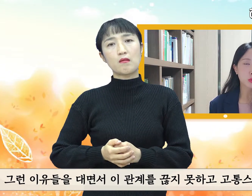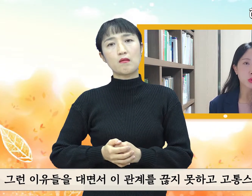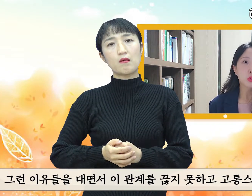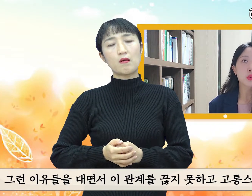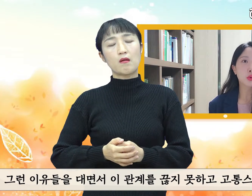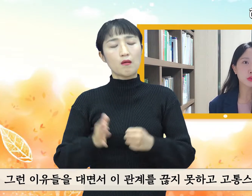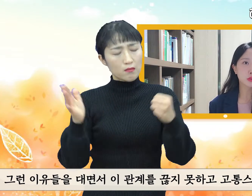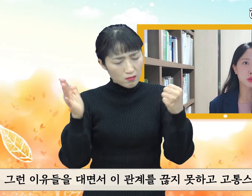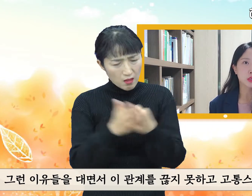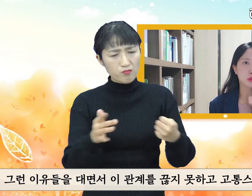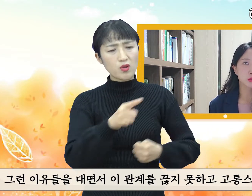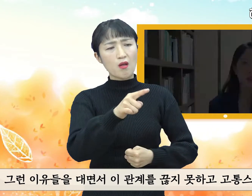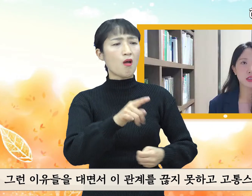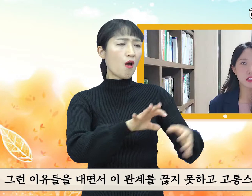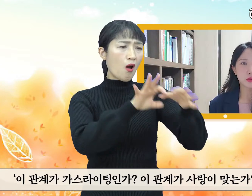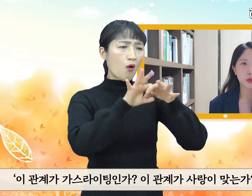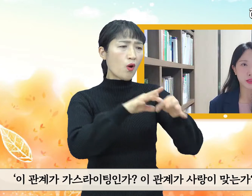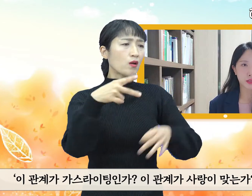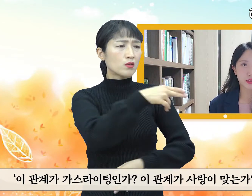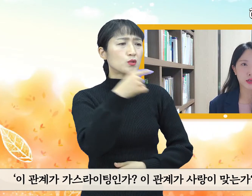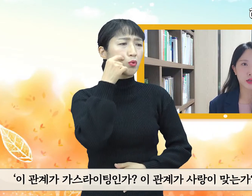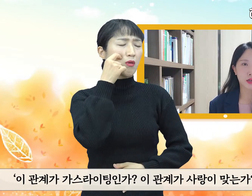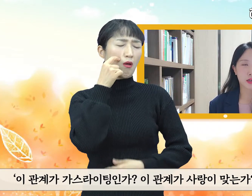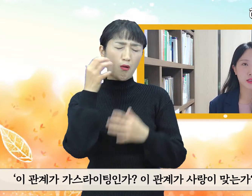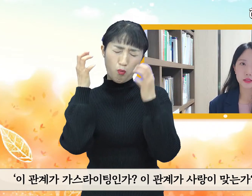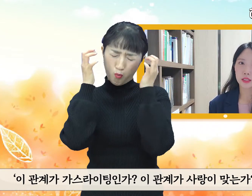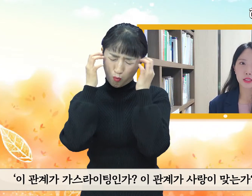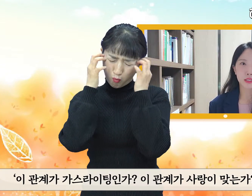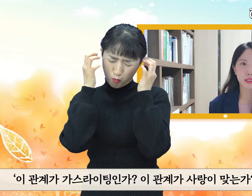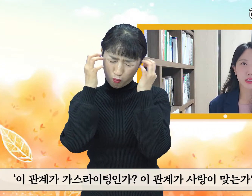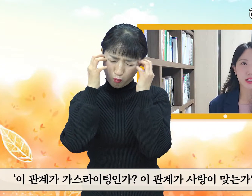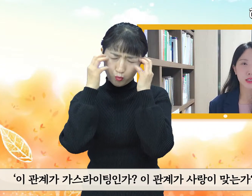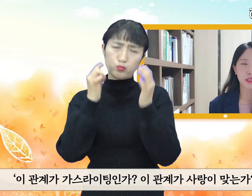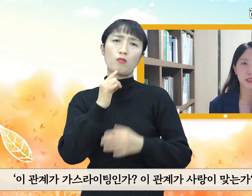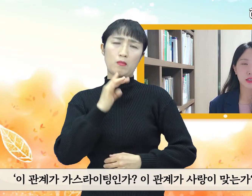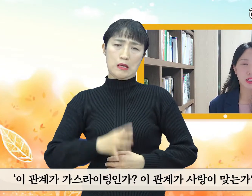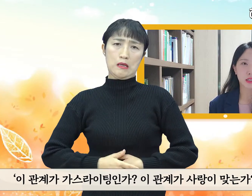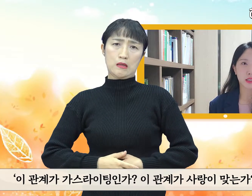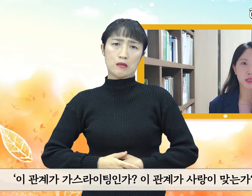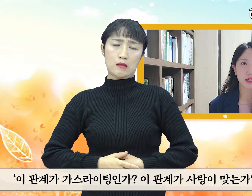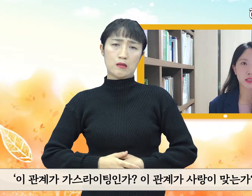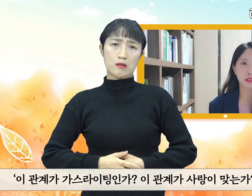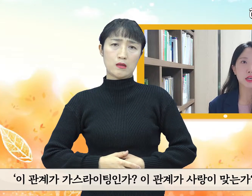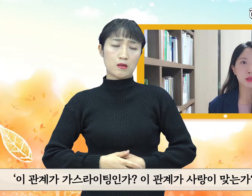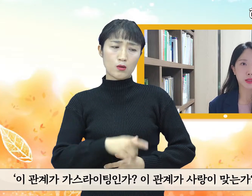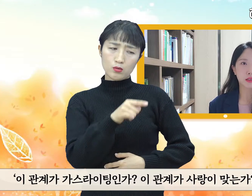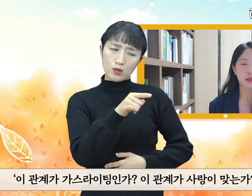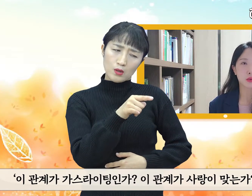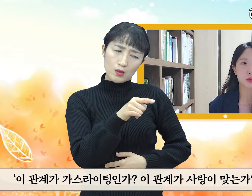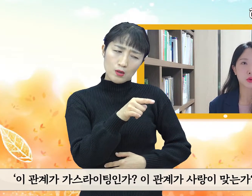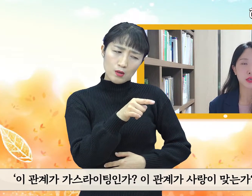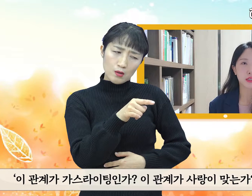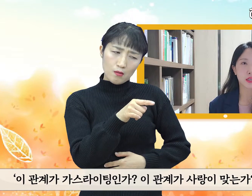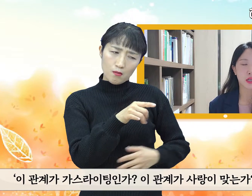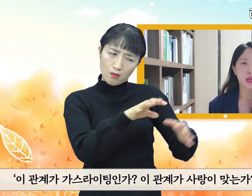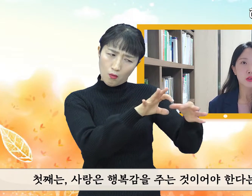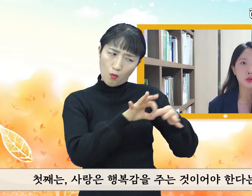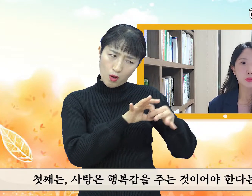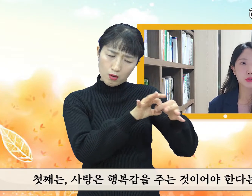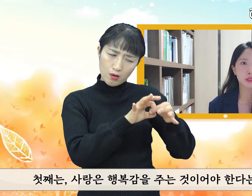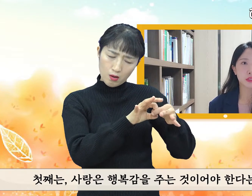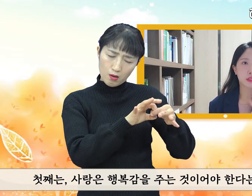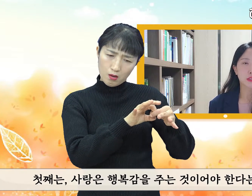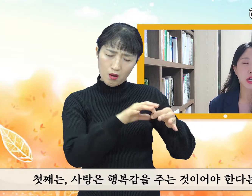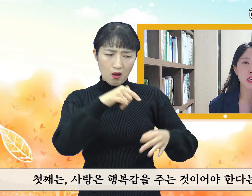못하고 고통스러워하는 거죠. 이 관계가 가스라이팅인가? 이 관계가 사랑이 맞는가를 고려할 때